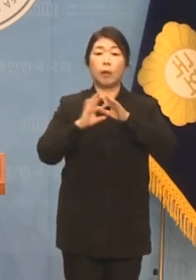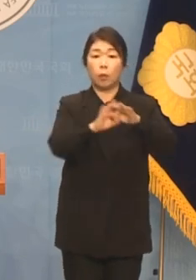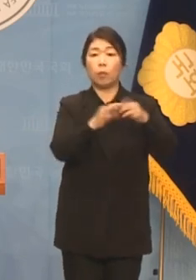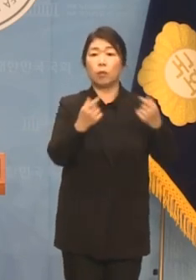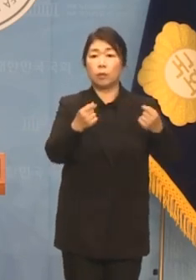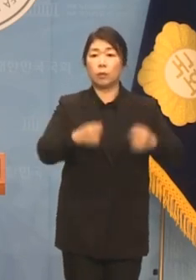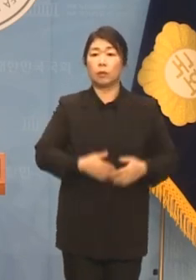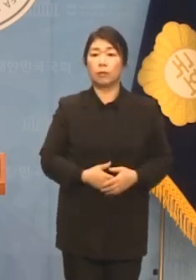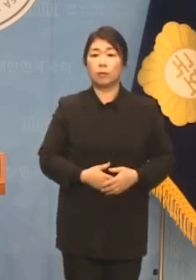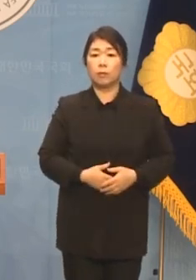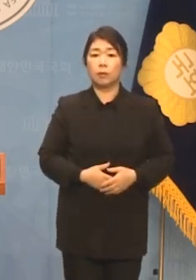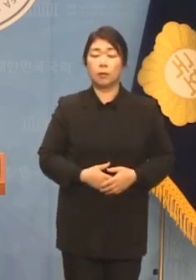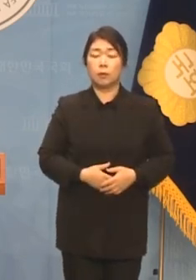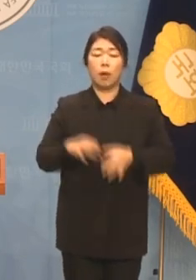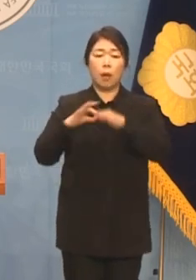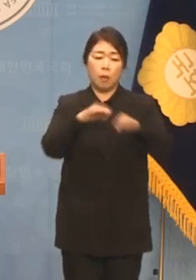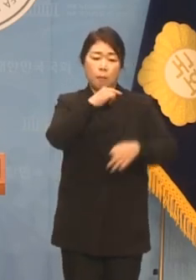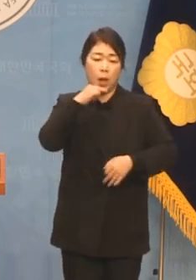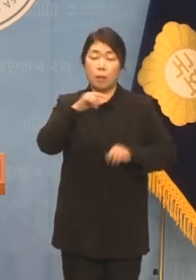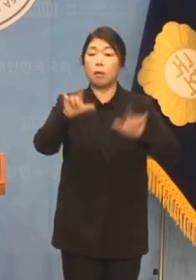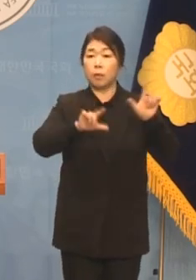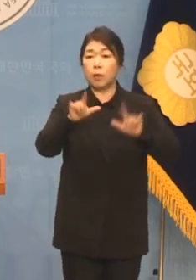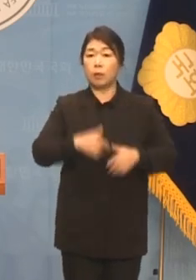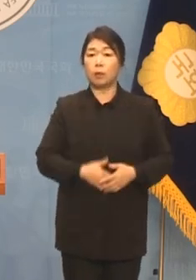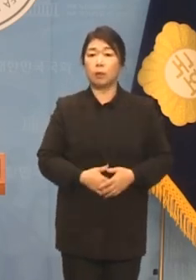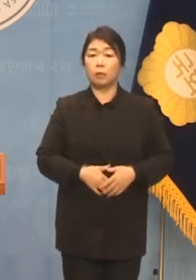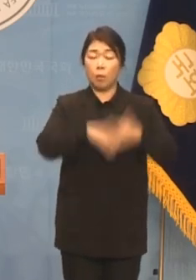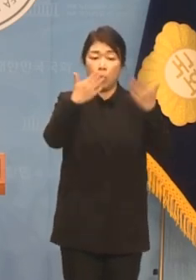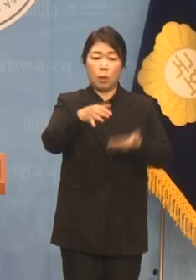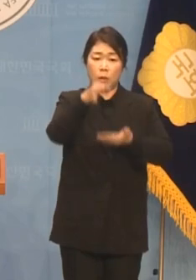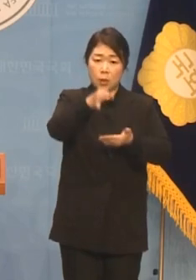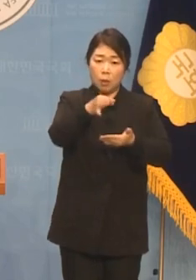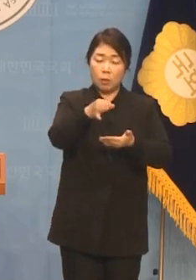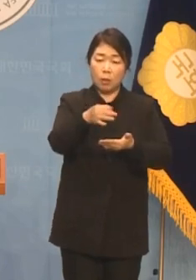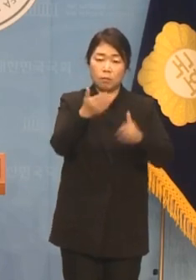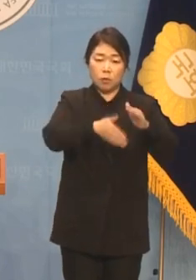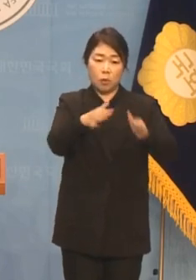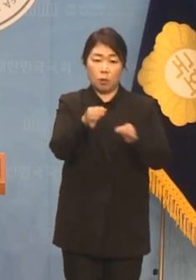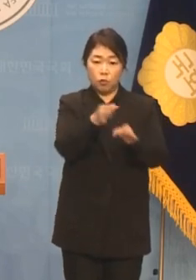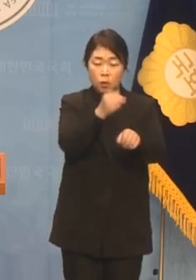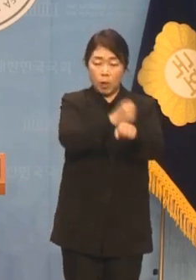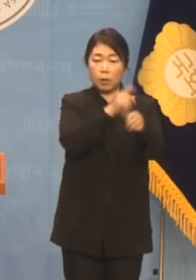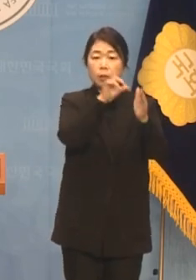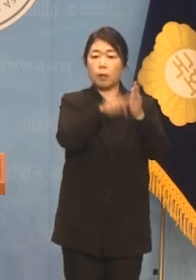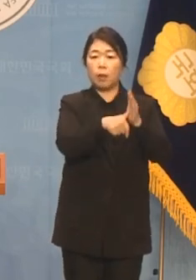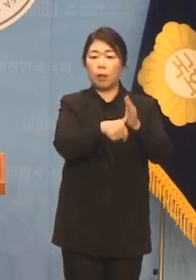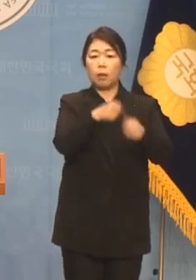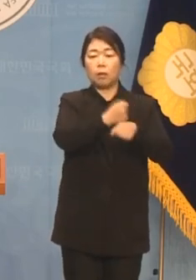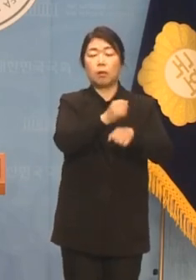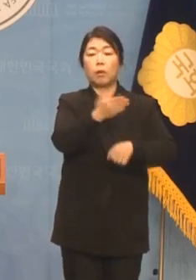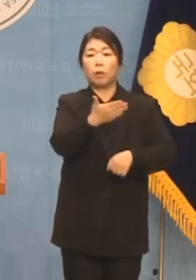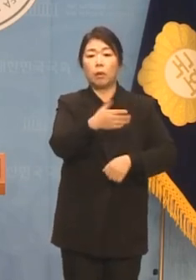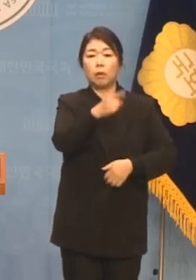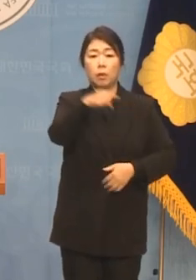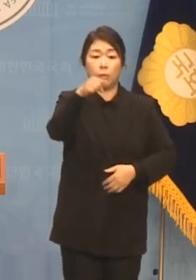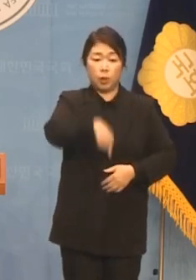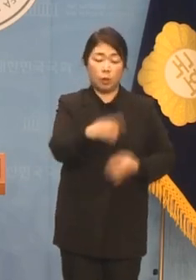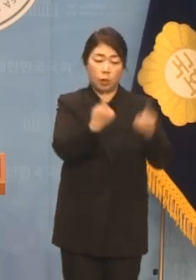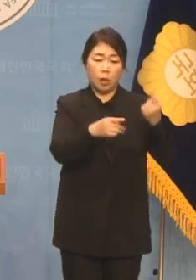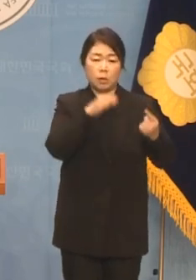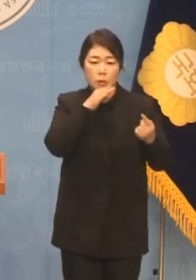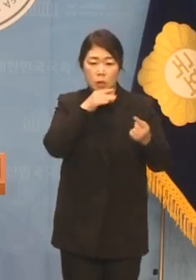5년 연속 이어지는 상황입니다 모든 자원이 정상 투입됐을 때 달성할 수 있는 GDP 다 실질